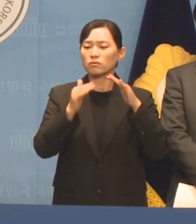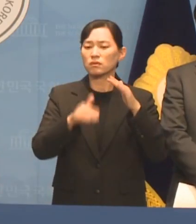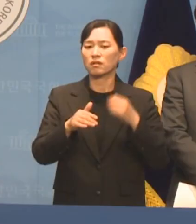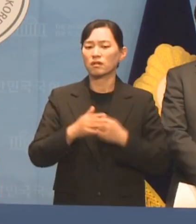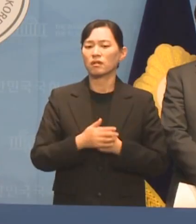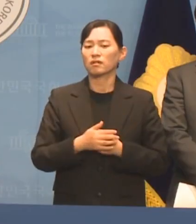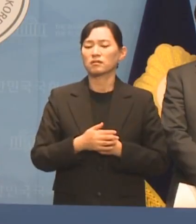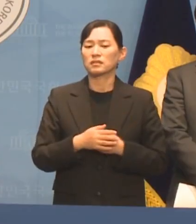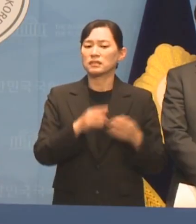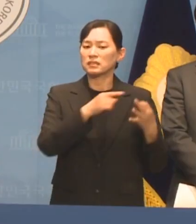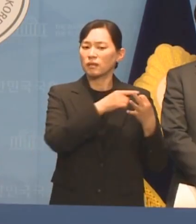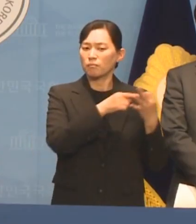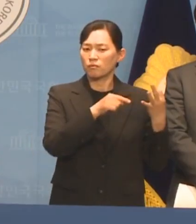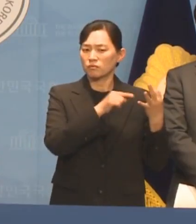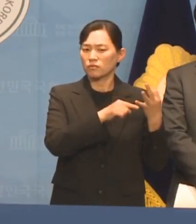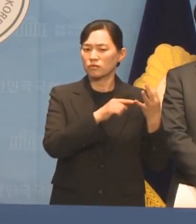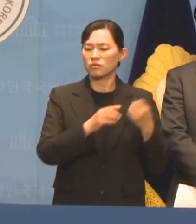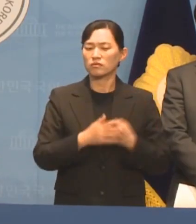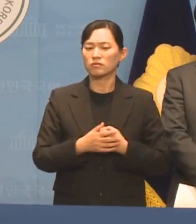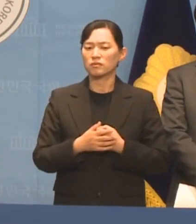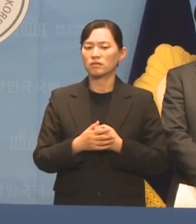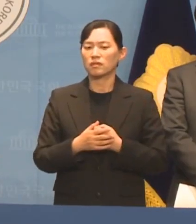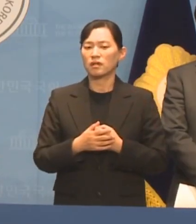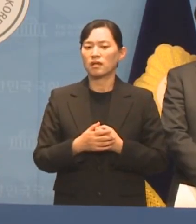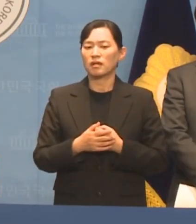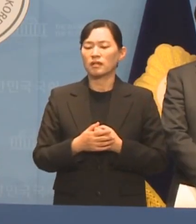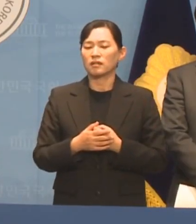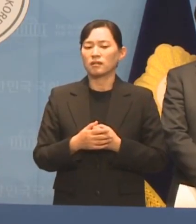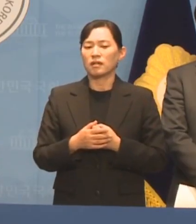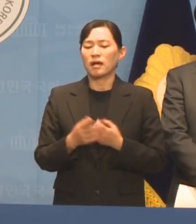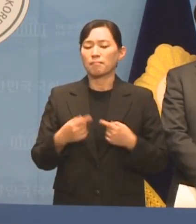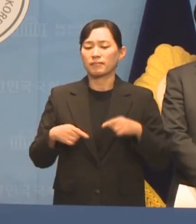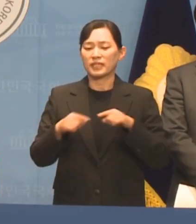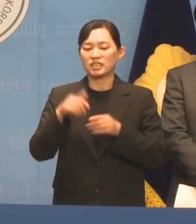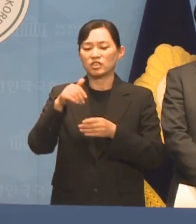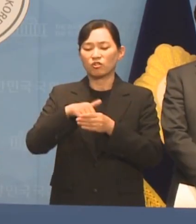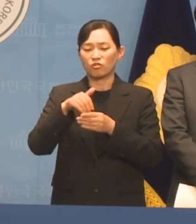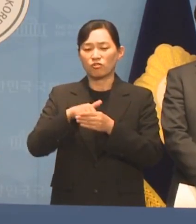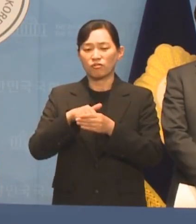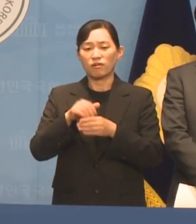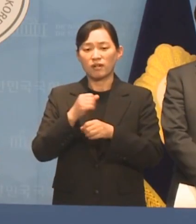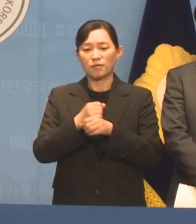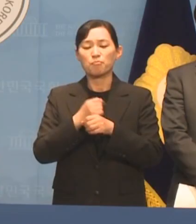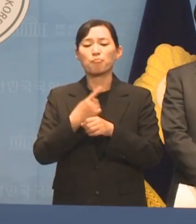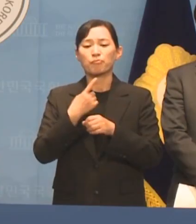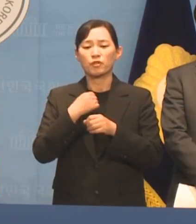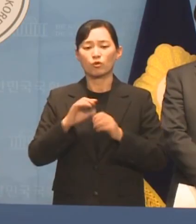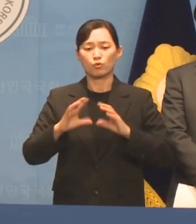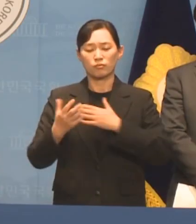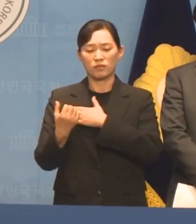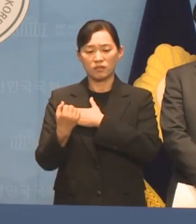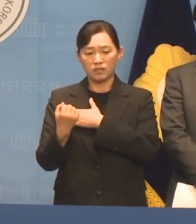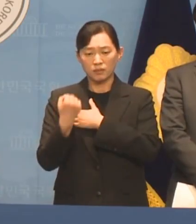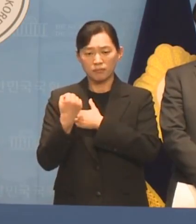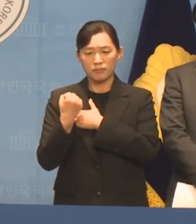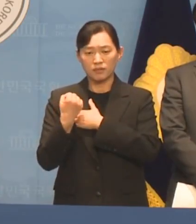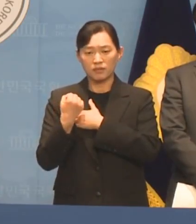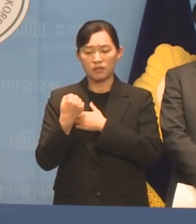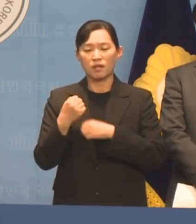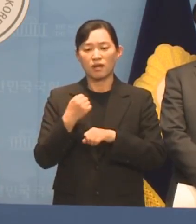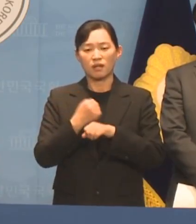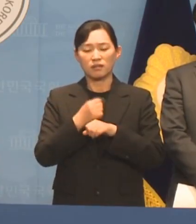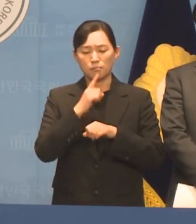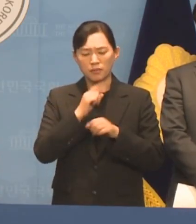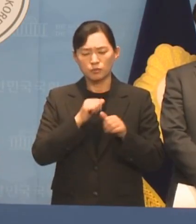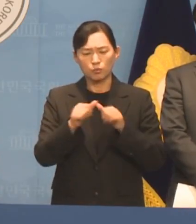전 윤석열 후보의 선대위 공동선거대책위원장을 맡은 진윤 전 국민의힘 의원이 내정되었다는